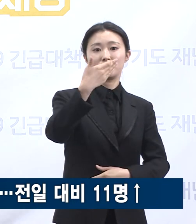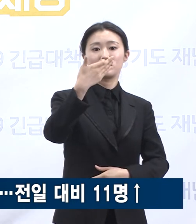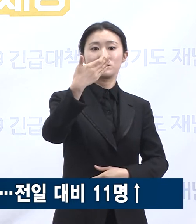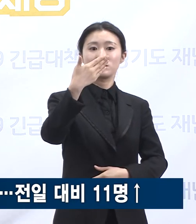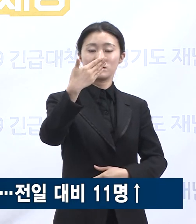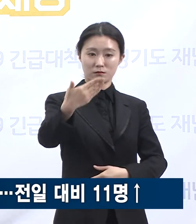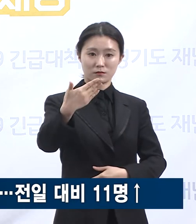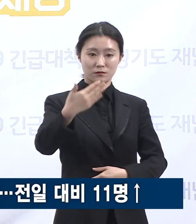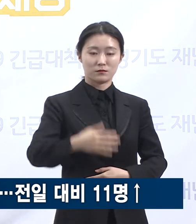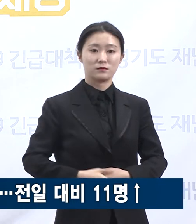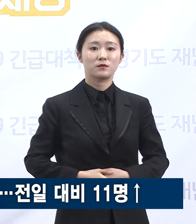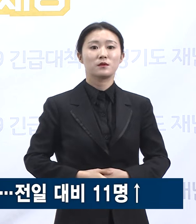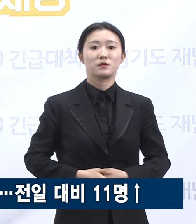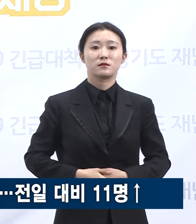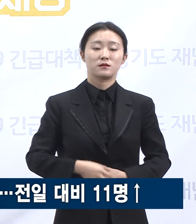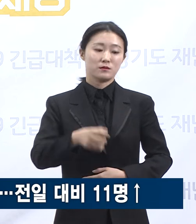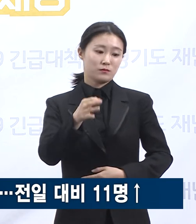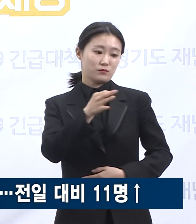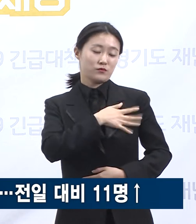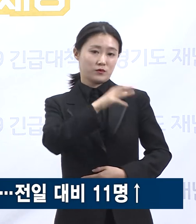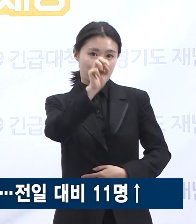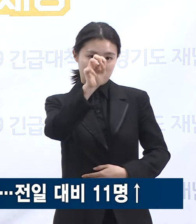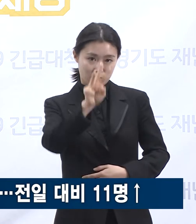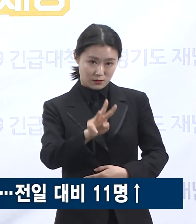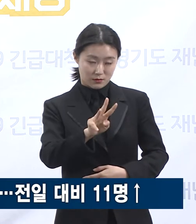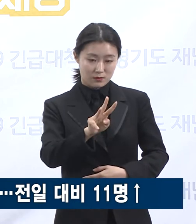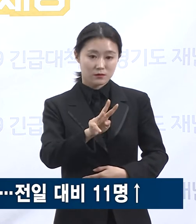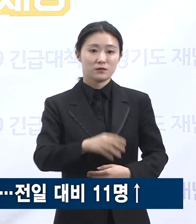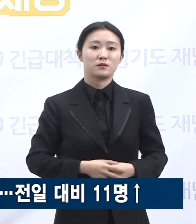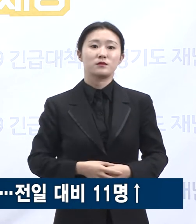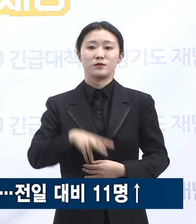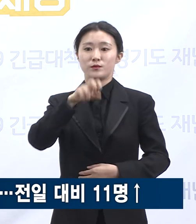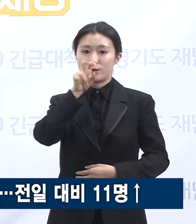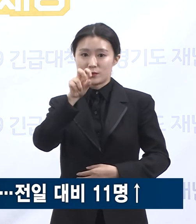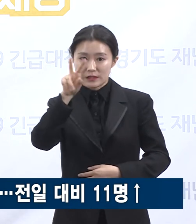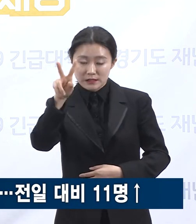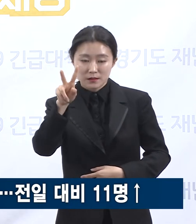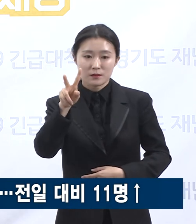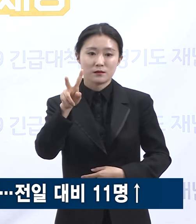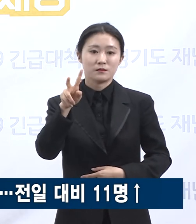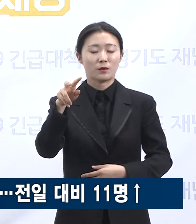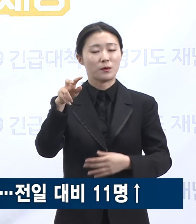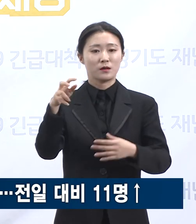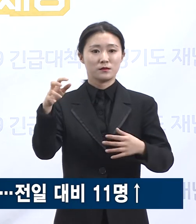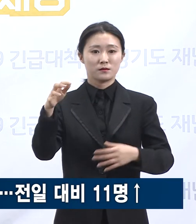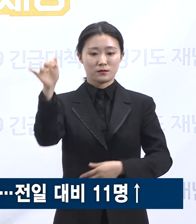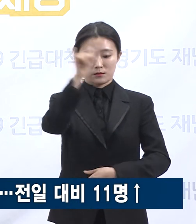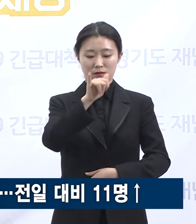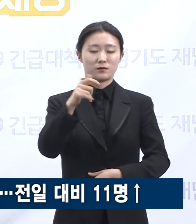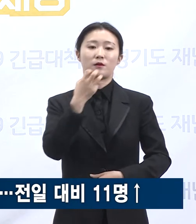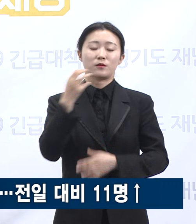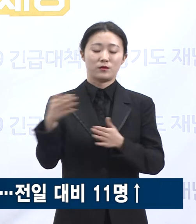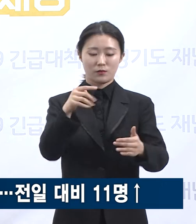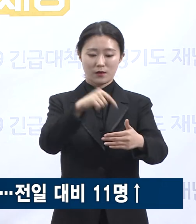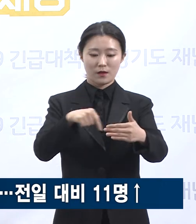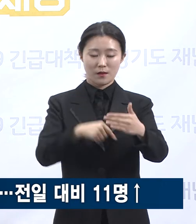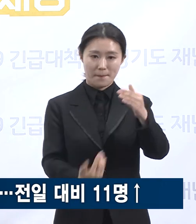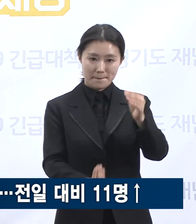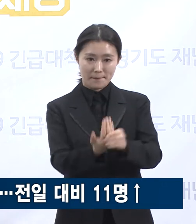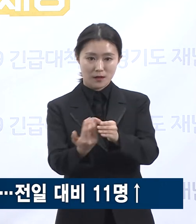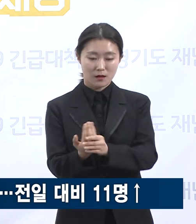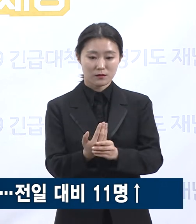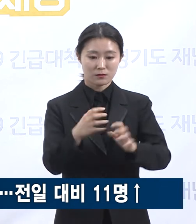69명, 용인시 51명 순으로 도내 25개 시군에서 확진자가 발생하였으며, 인구 10만 명당 확진자 발생